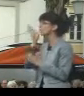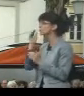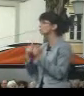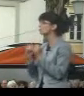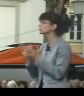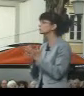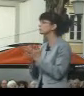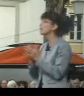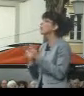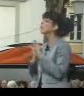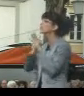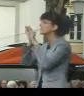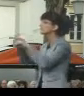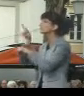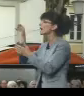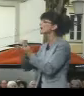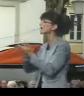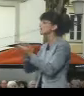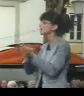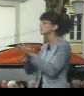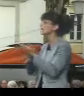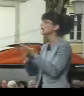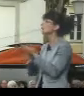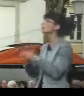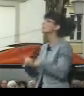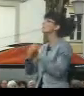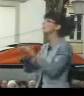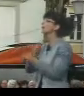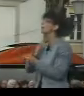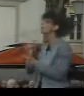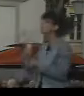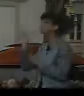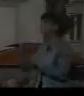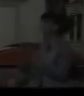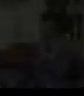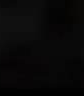da grejo na referendum in glasujejo proti arbitraži. Hvala lepa.